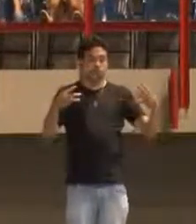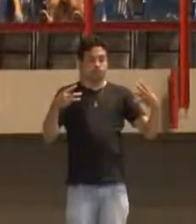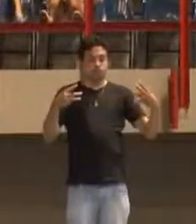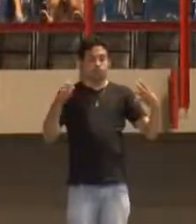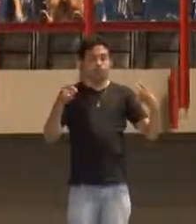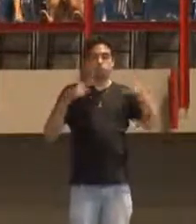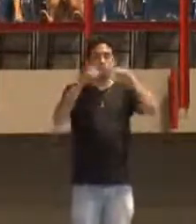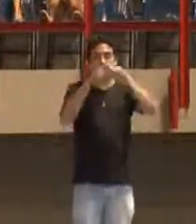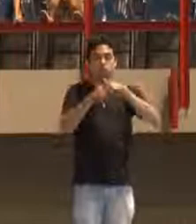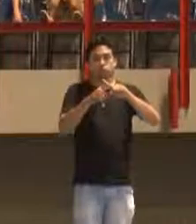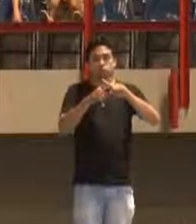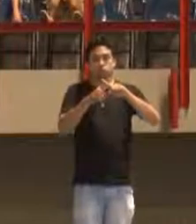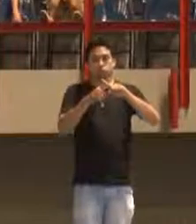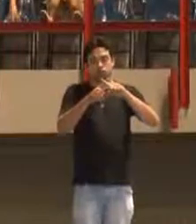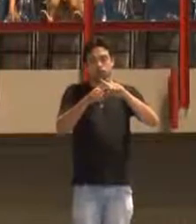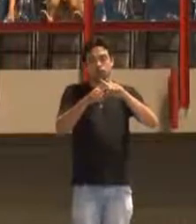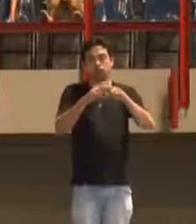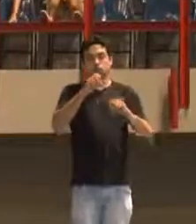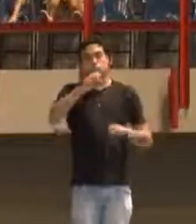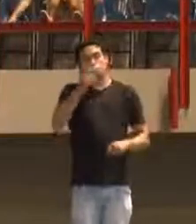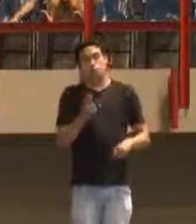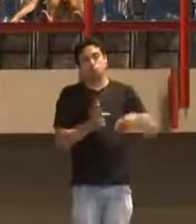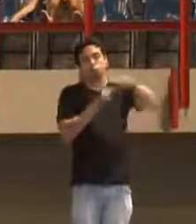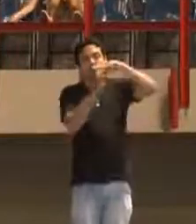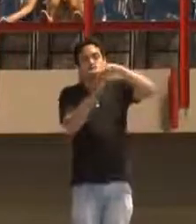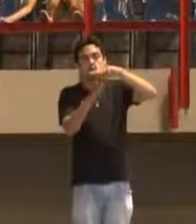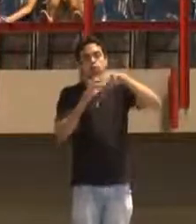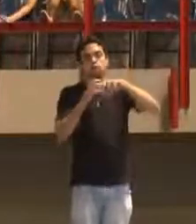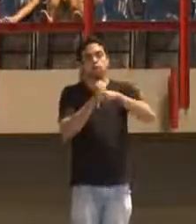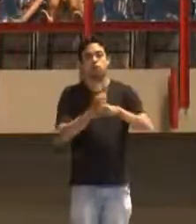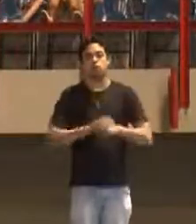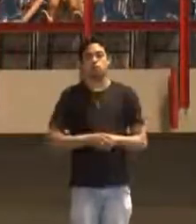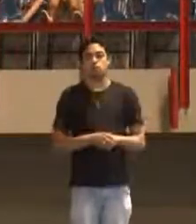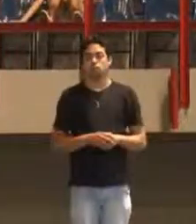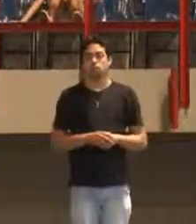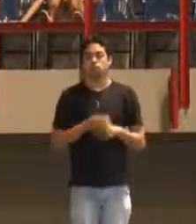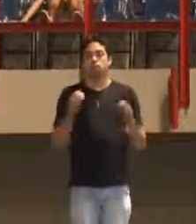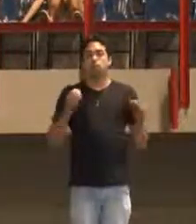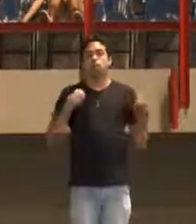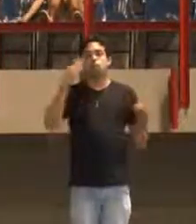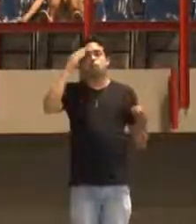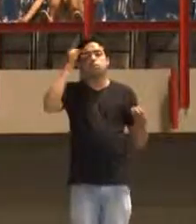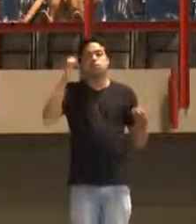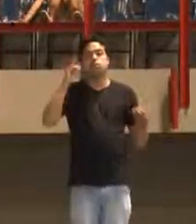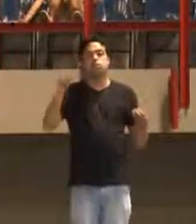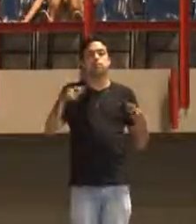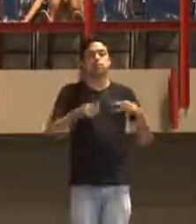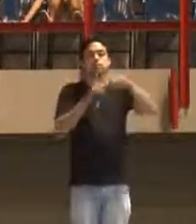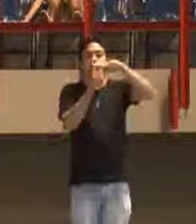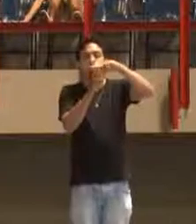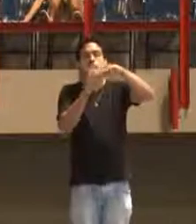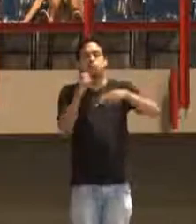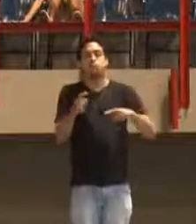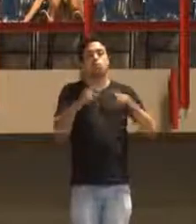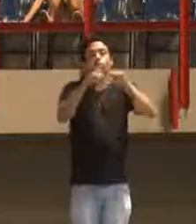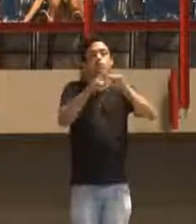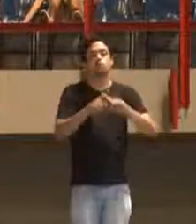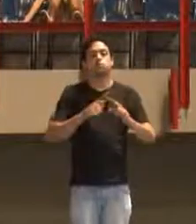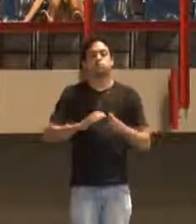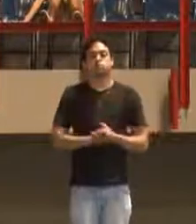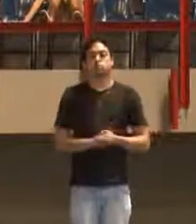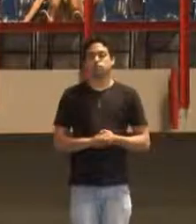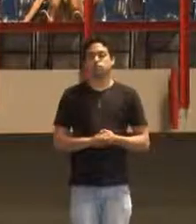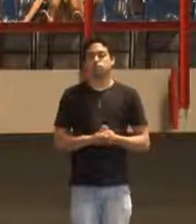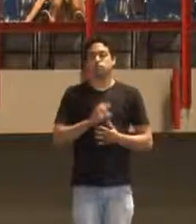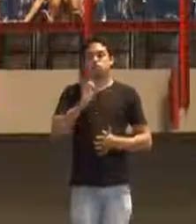para multiplicar 4 vezes 3 ou é para somar? Como é que eu vou saber se é para somar ou se é para multiplicar?